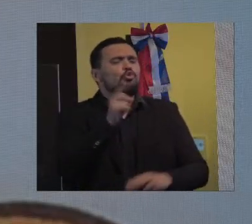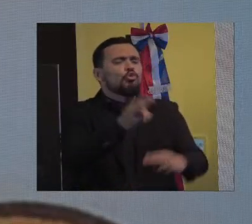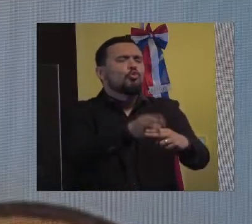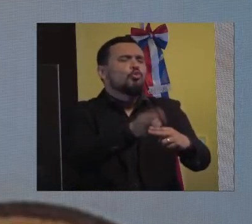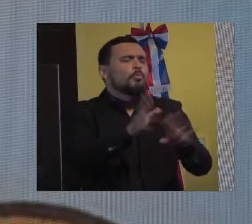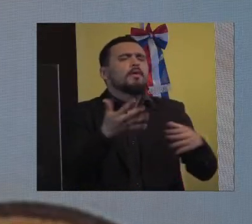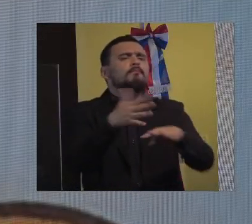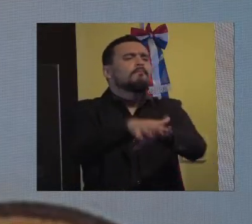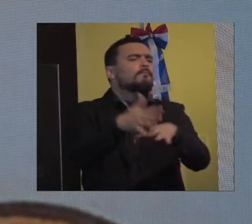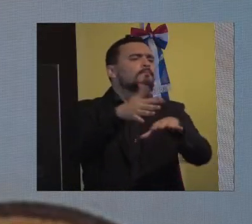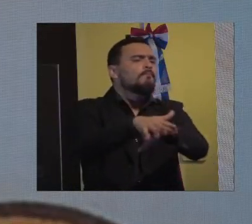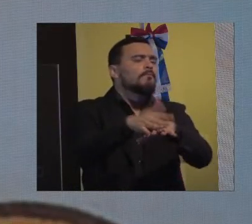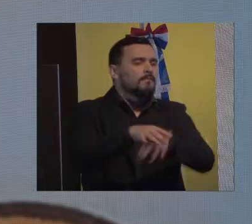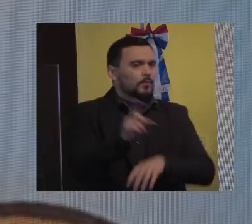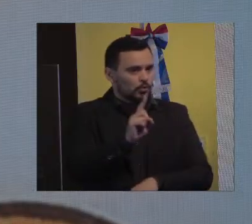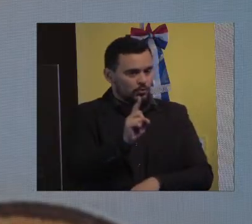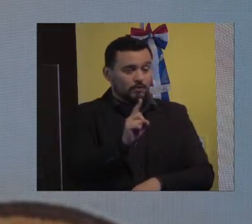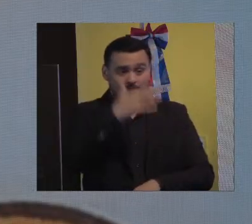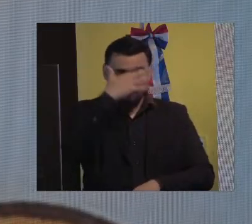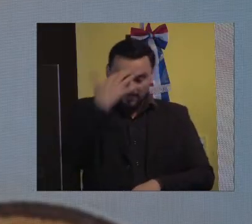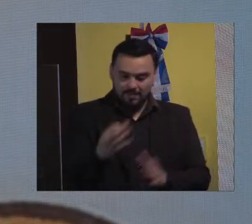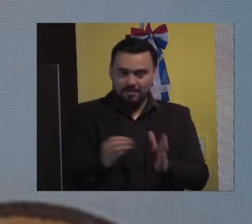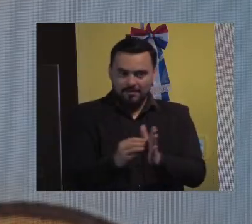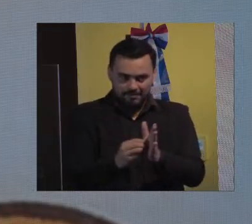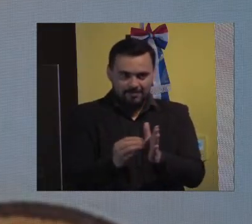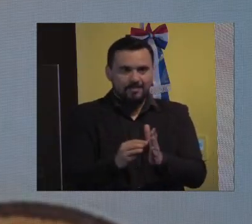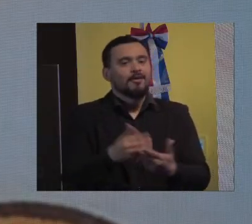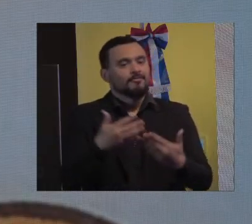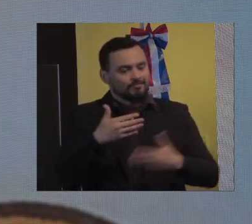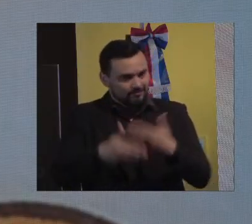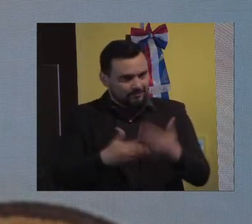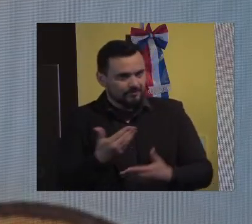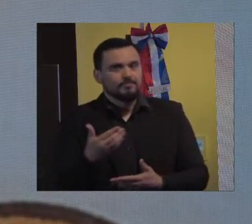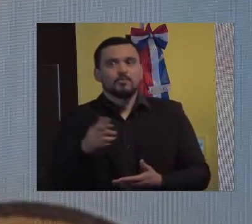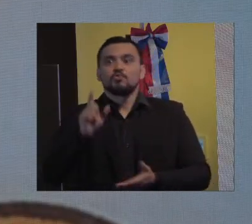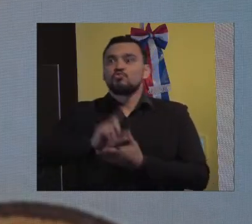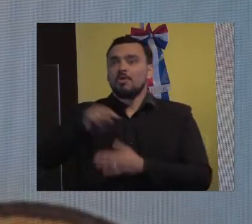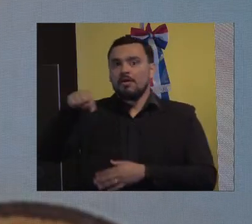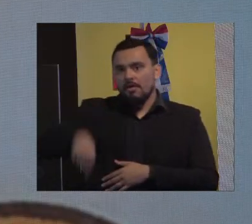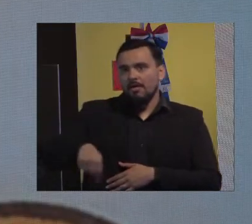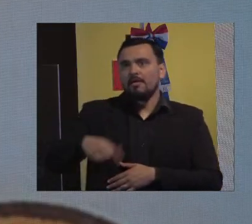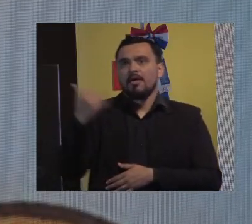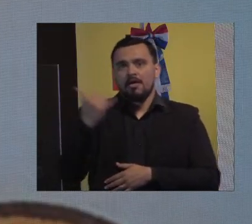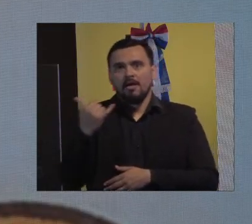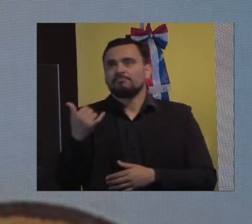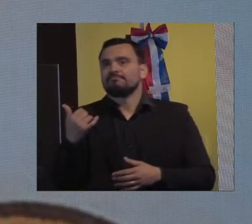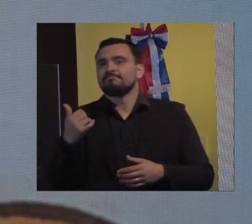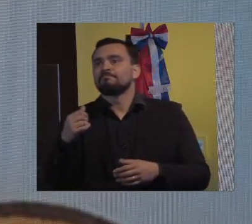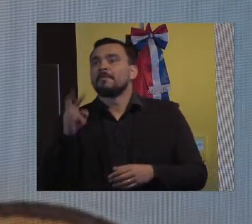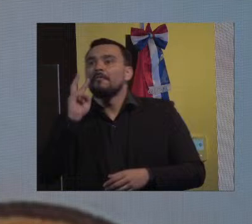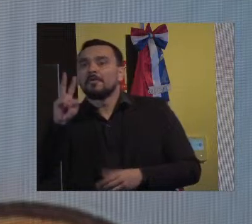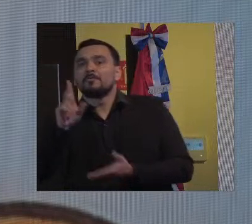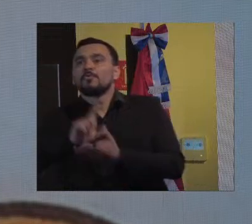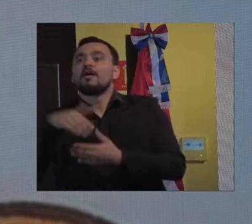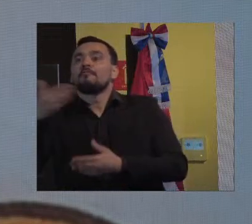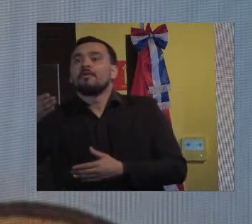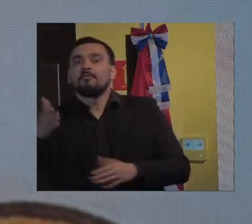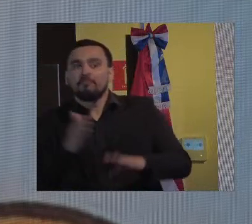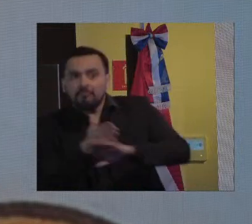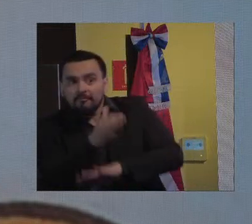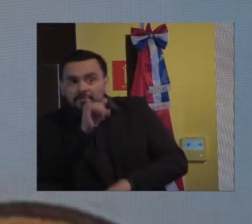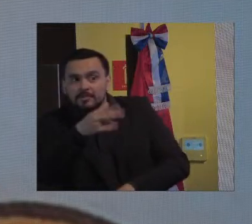sino sea también un hecho en la arquitectura y la tecnología que disponemos,